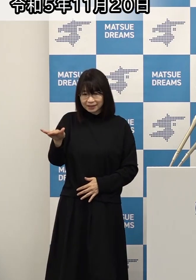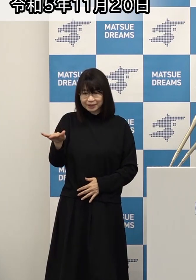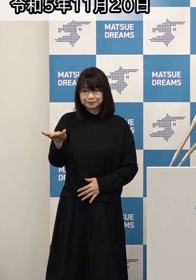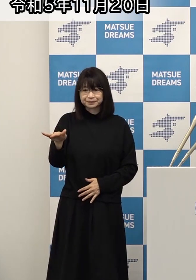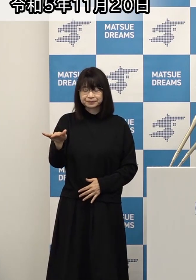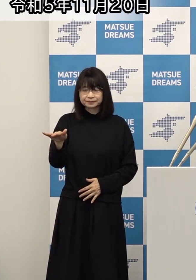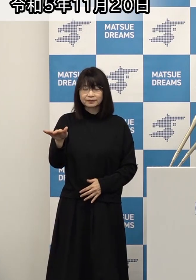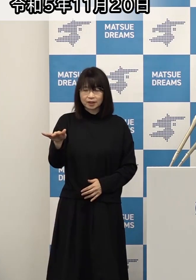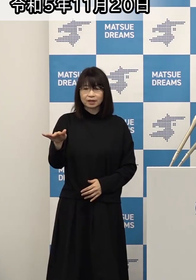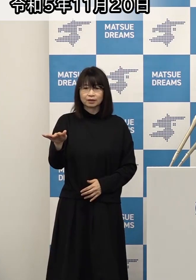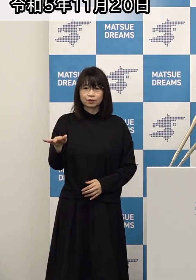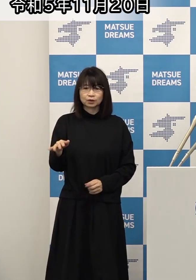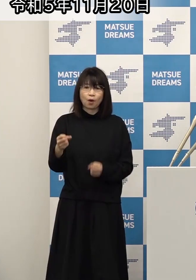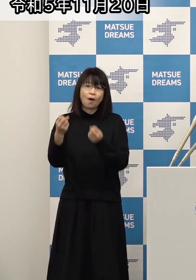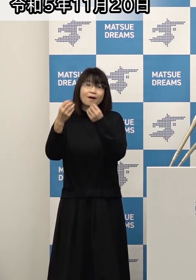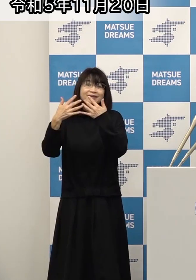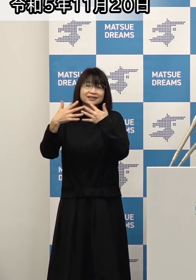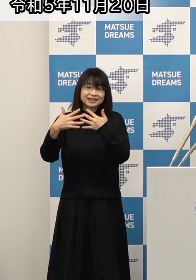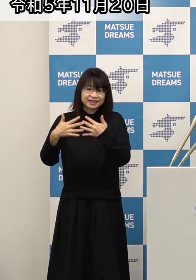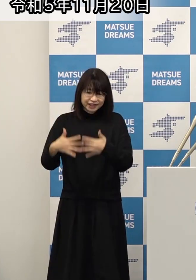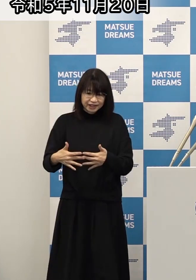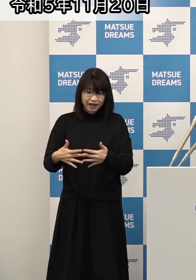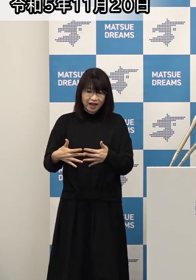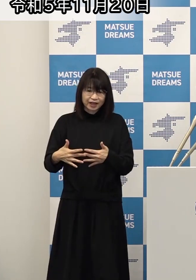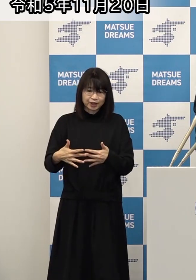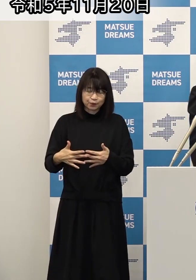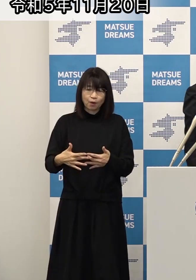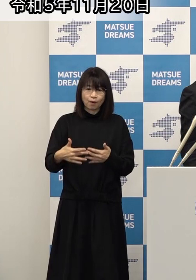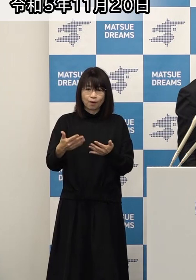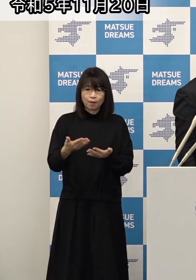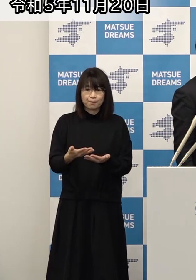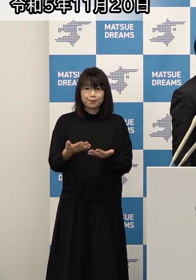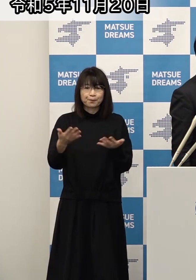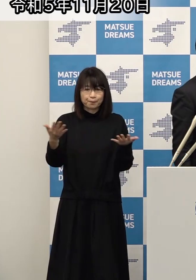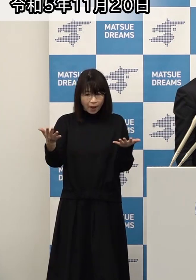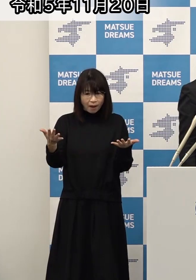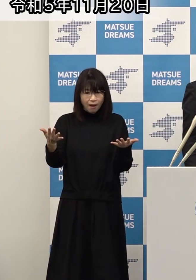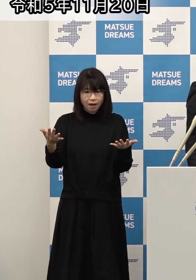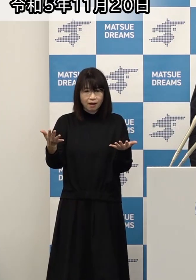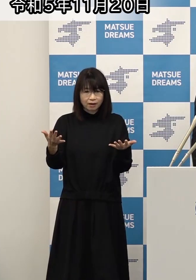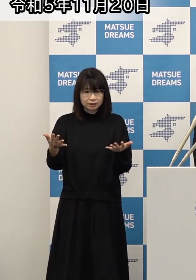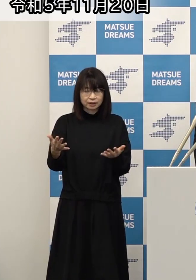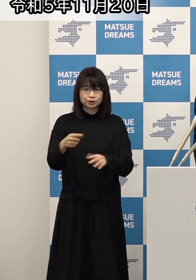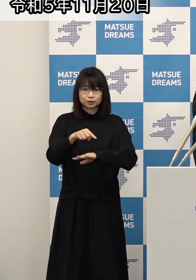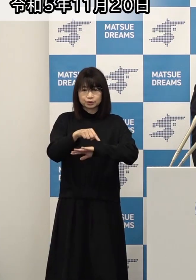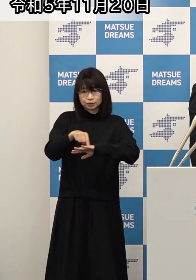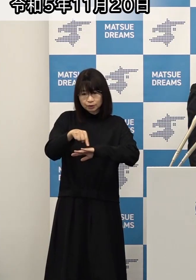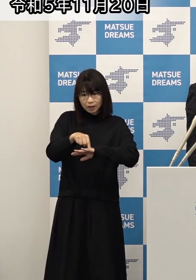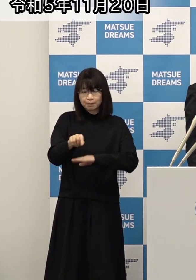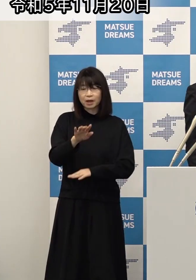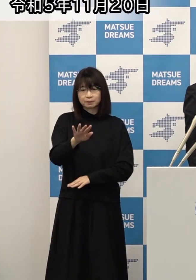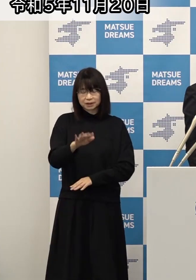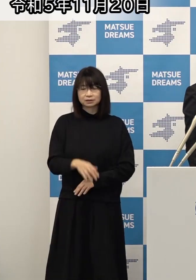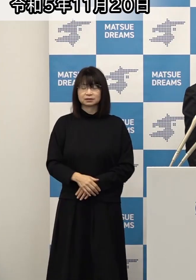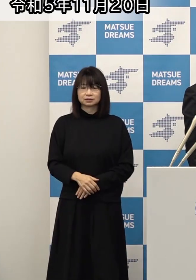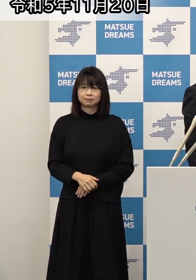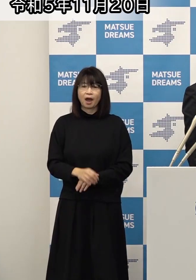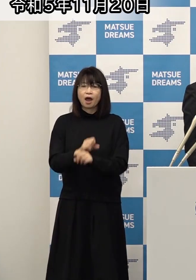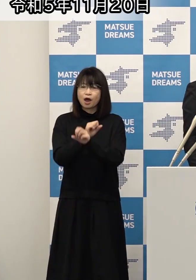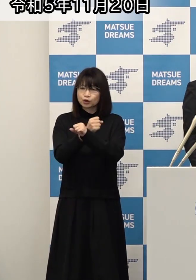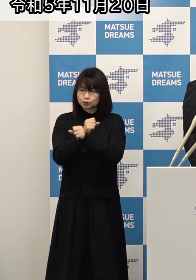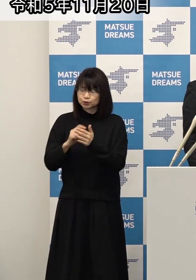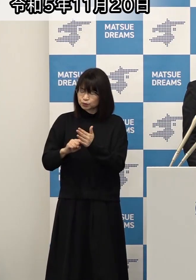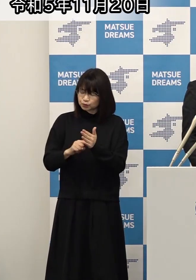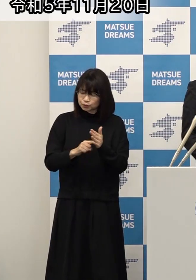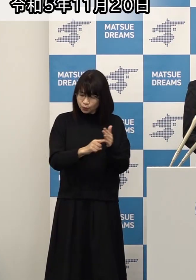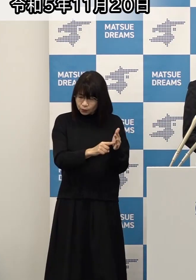の譲渡会の開催というのも予定しております。費用縮減についての工夫努力はしながら、今後